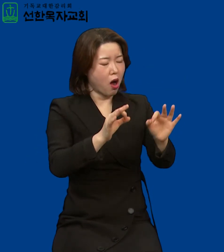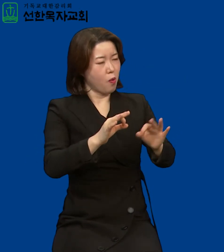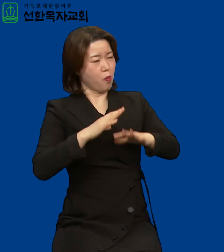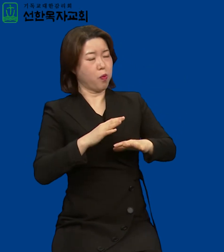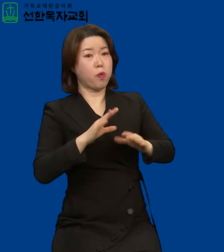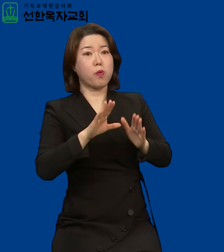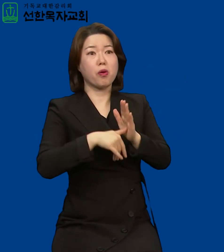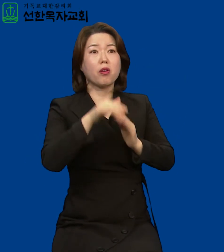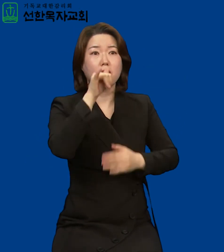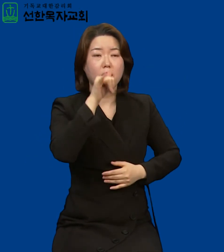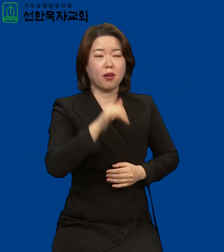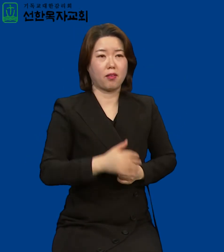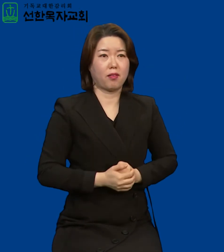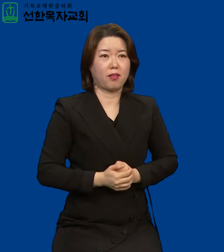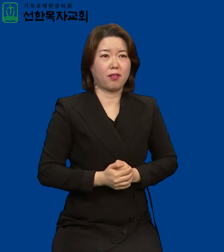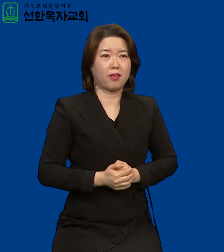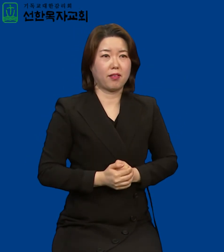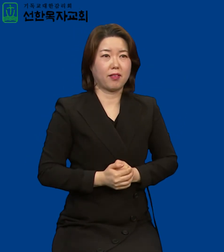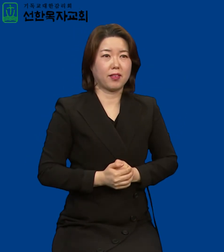때가 있습니다.